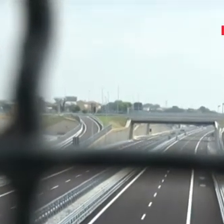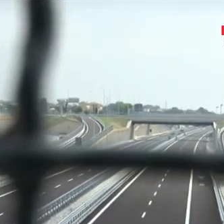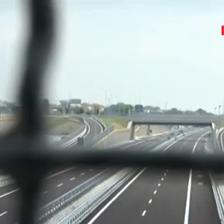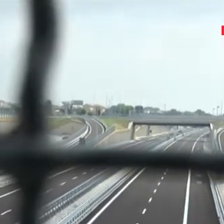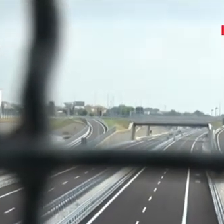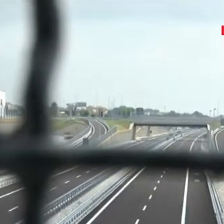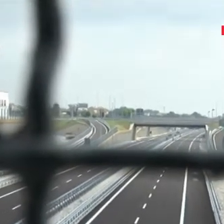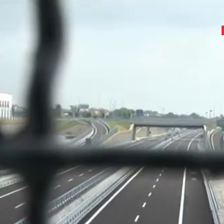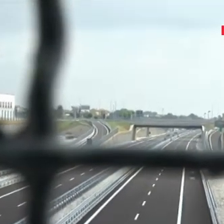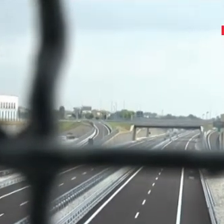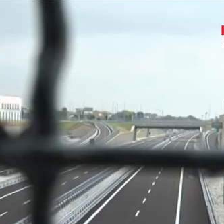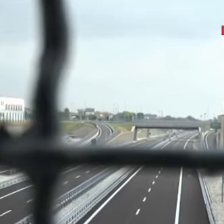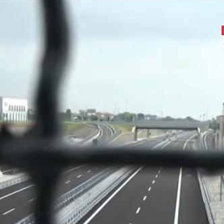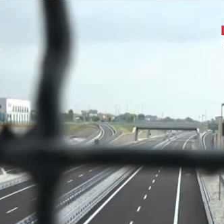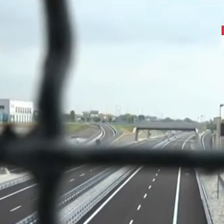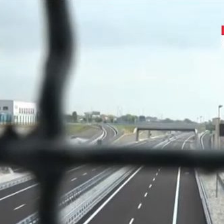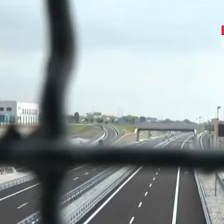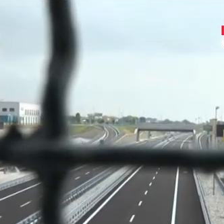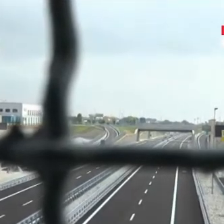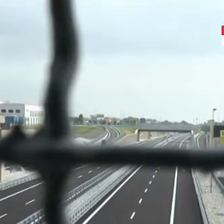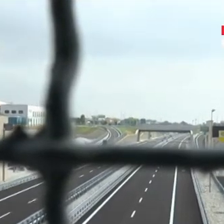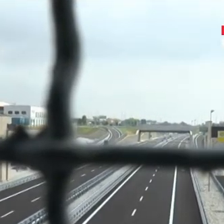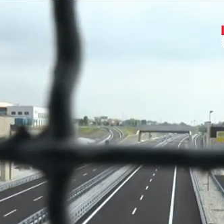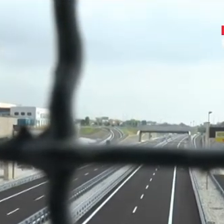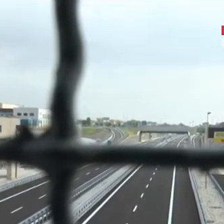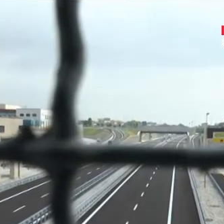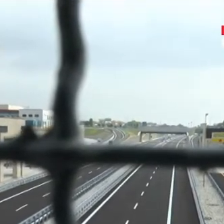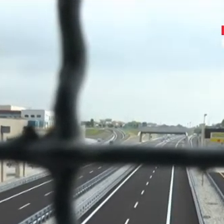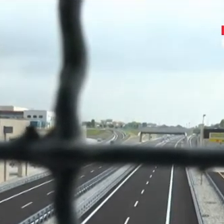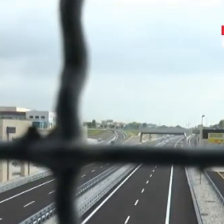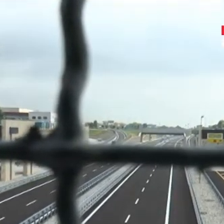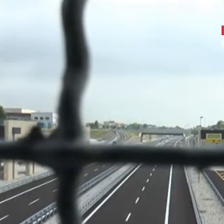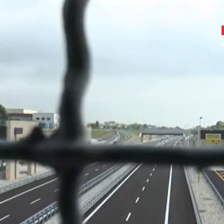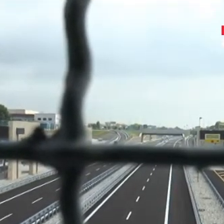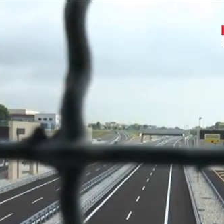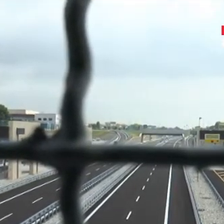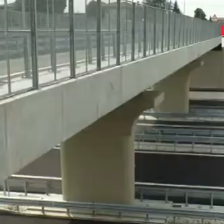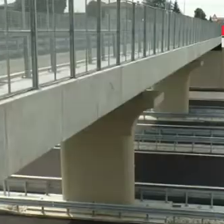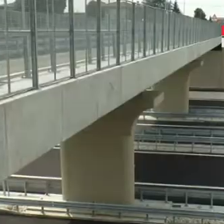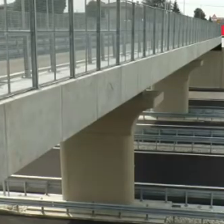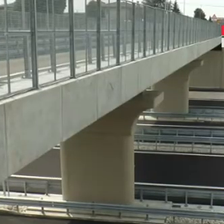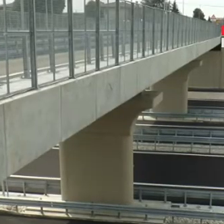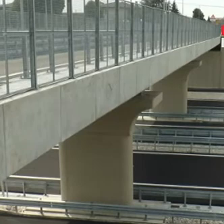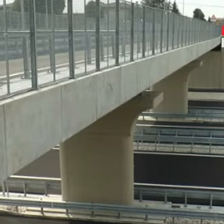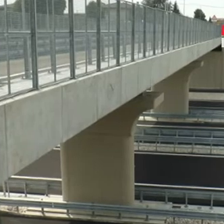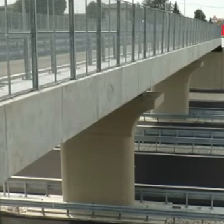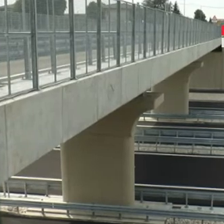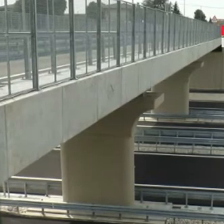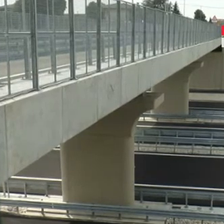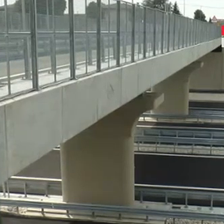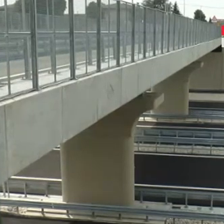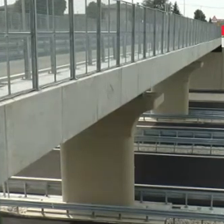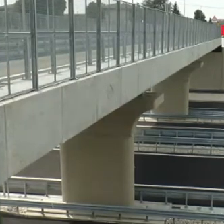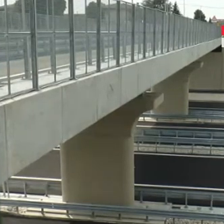interruzione il polo industriale del Monte Bellunese, che a sua volta sarà collegato ai distretti industriali di Bassano,